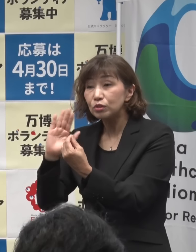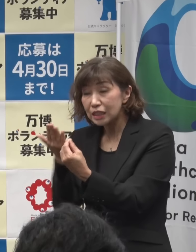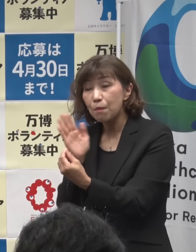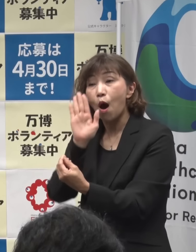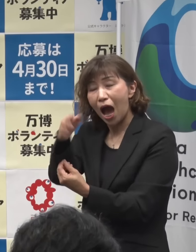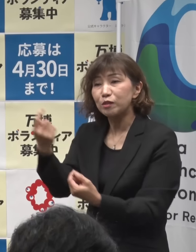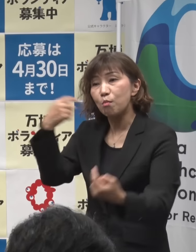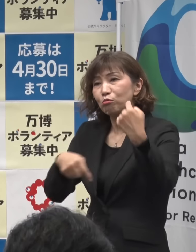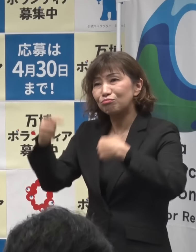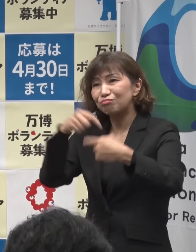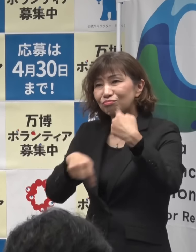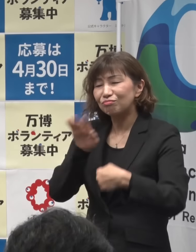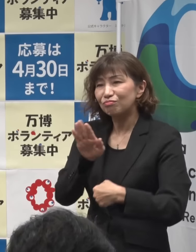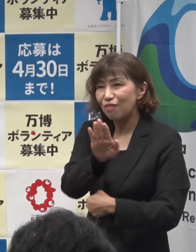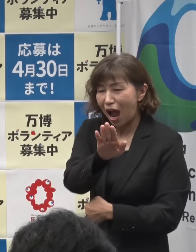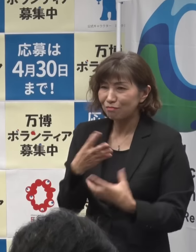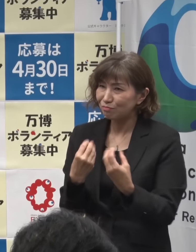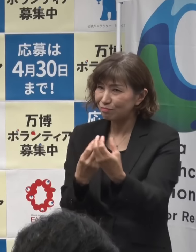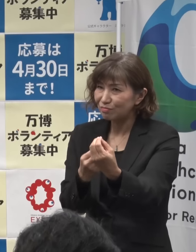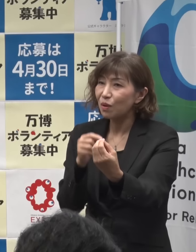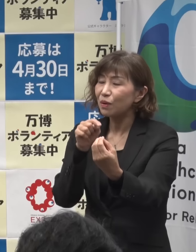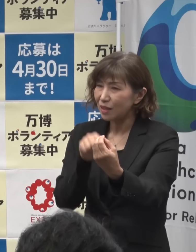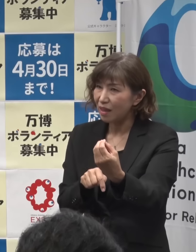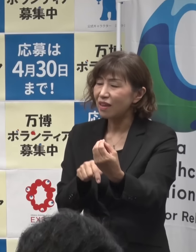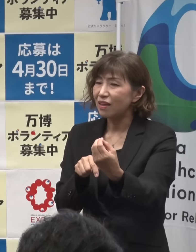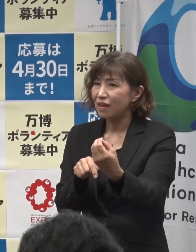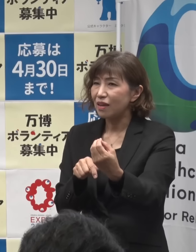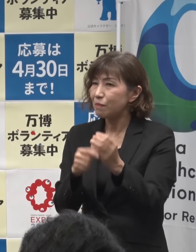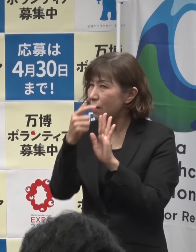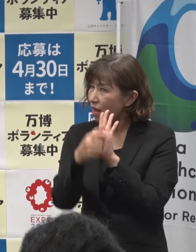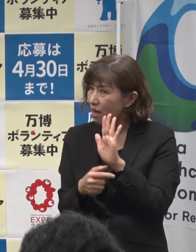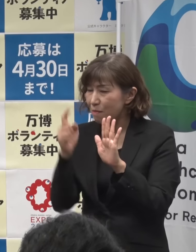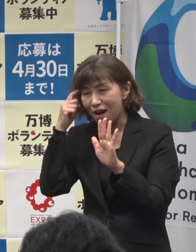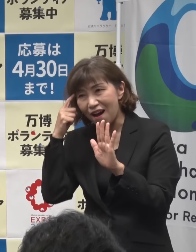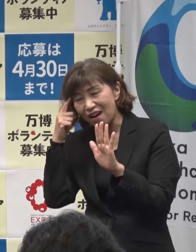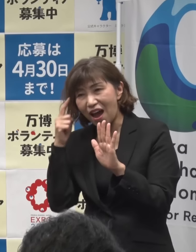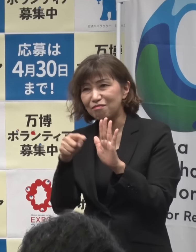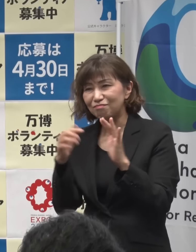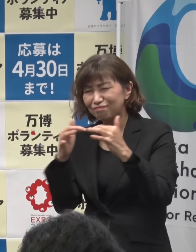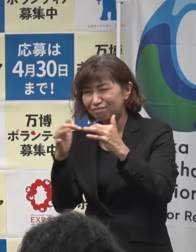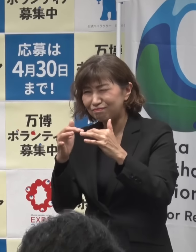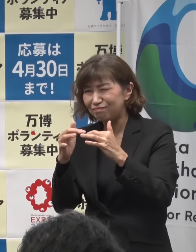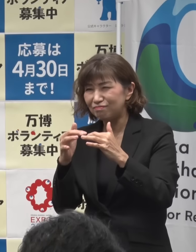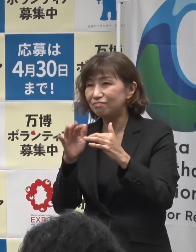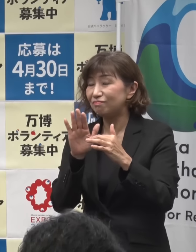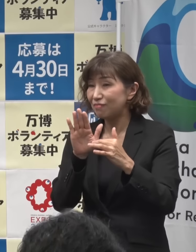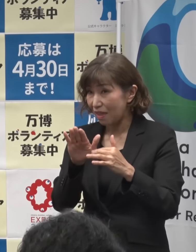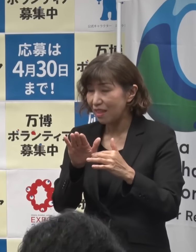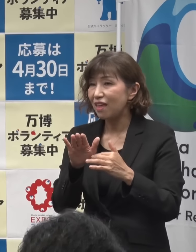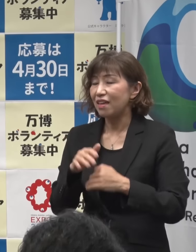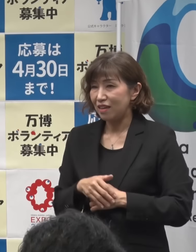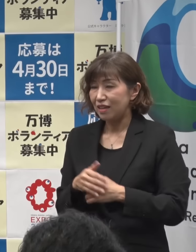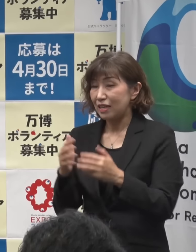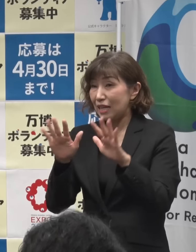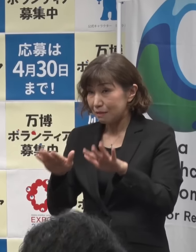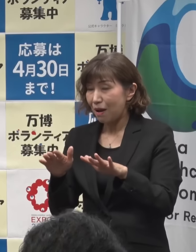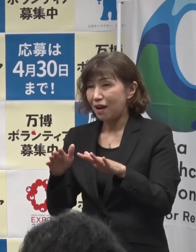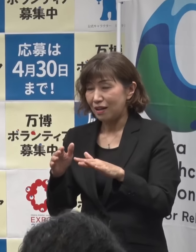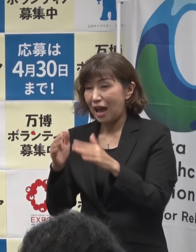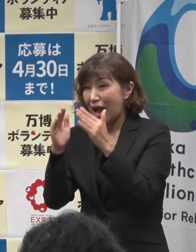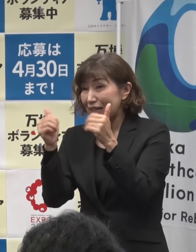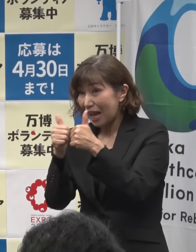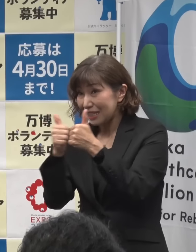質的に検討すべき話だと僕は思っていますので、まずこの答申をしっかりと有識者会議の